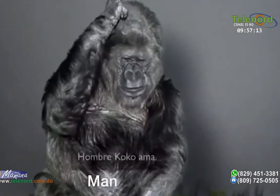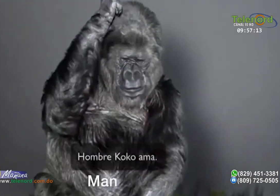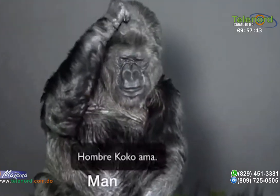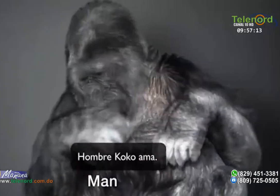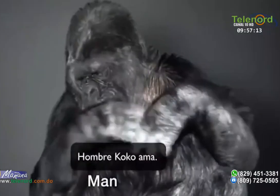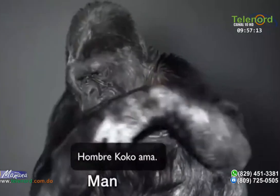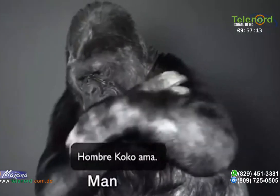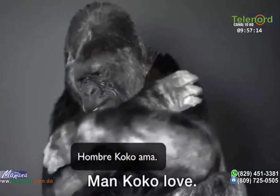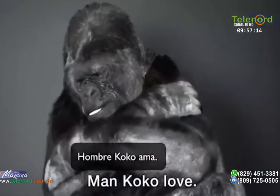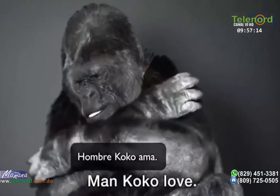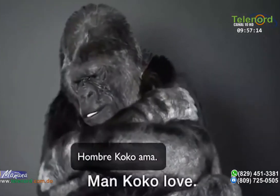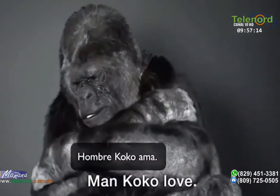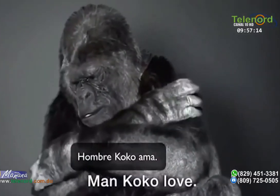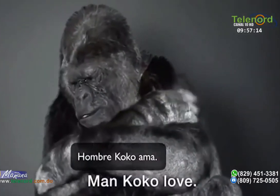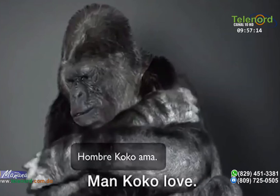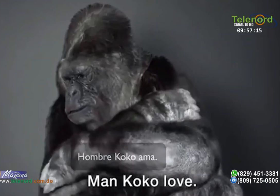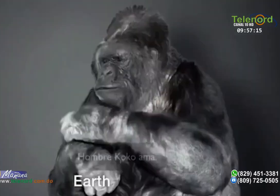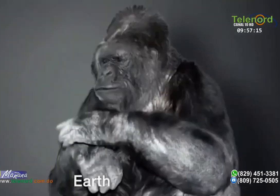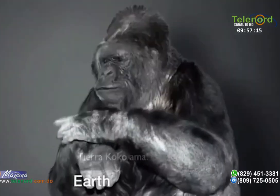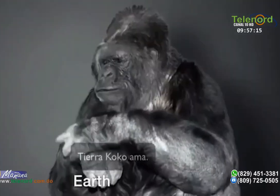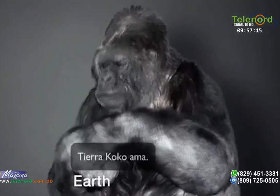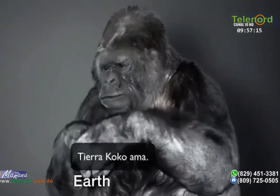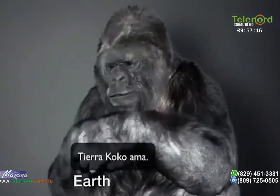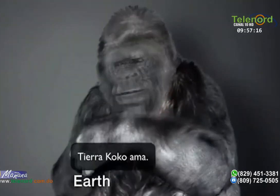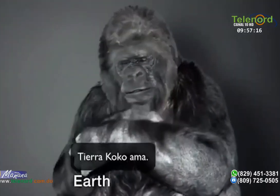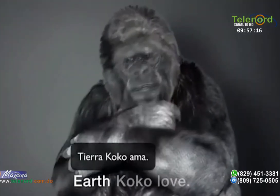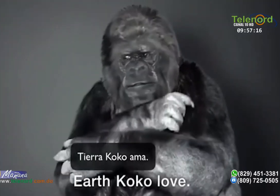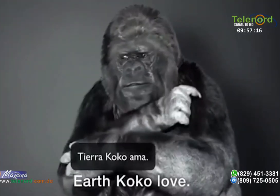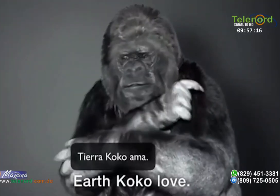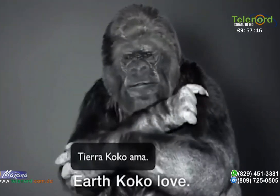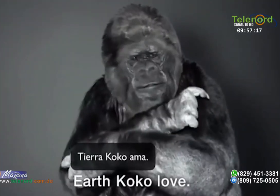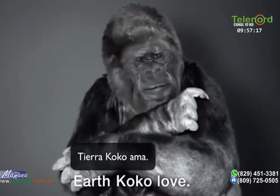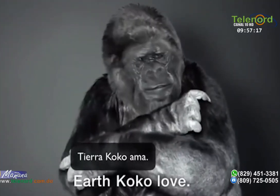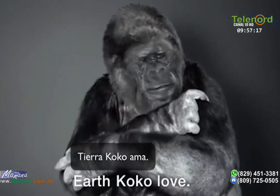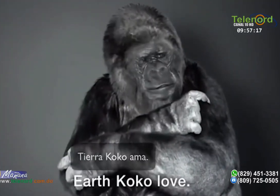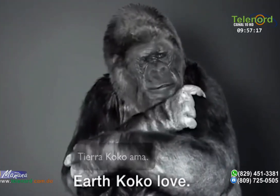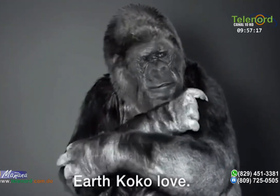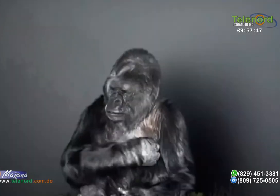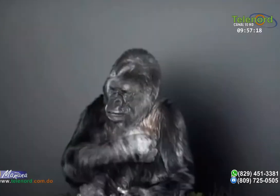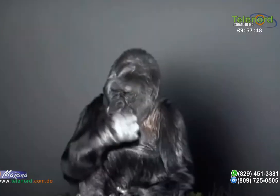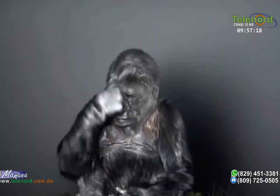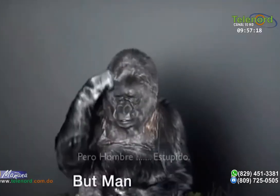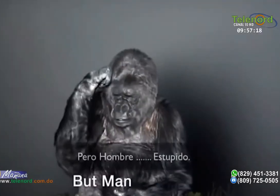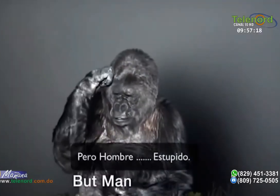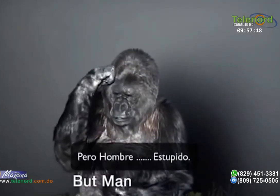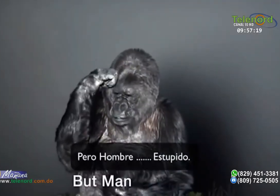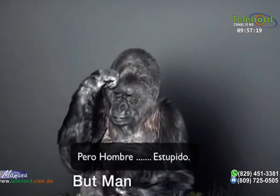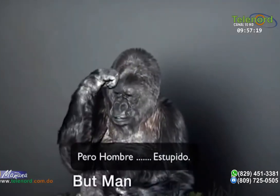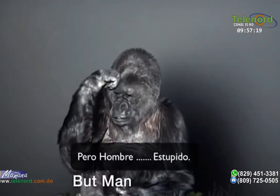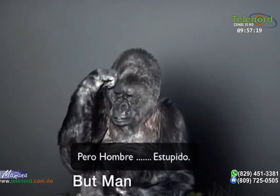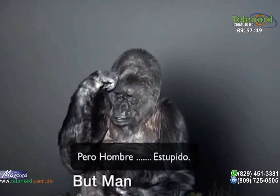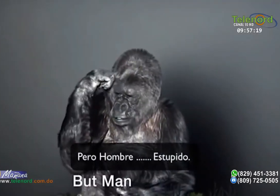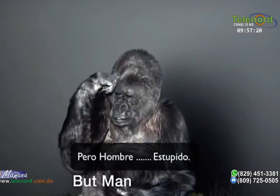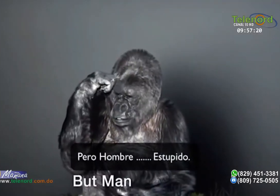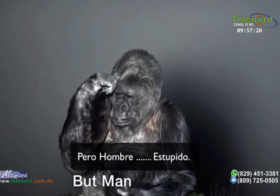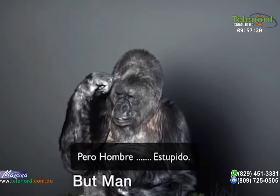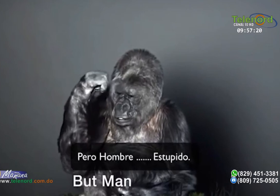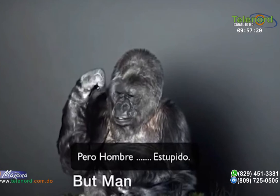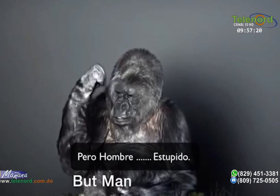deberían legislar a favor de esa gente que son olvidados, que para que yo sé que se le hace muy difícil conseguir un trabajo a